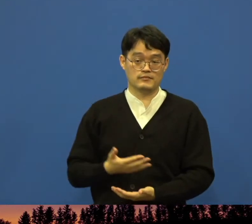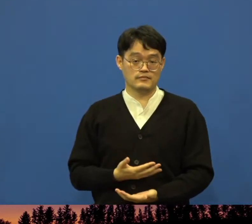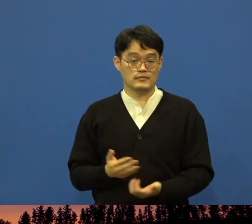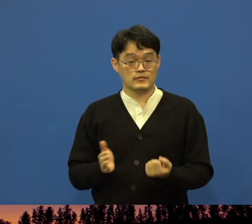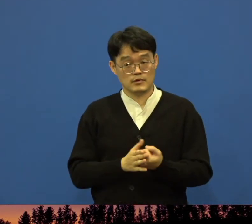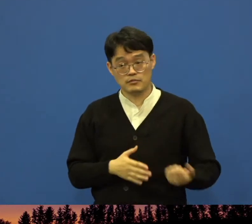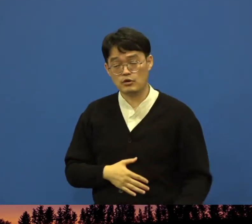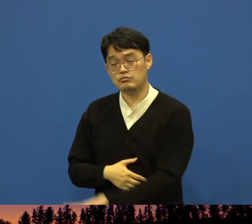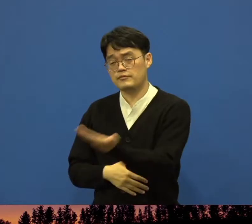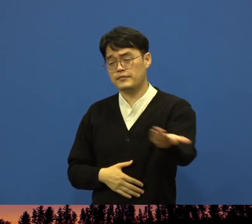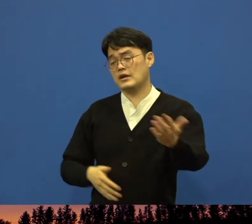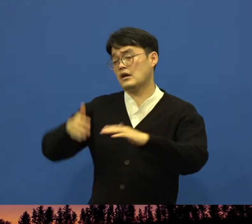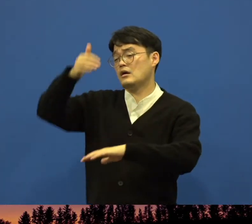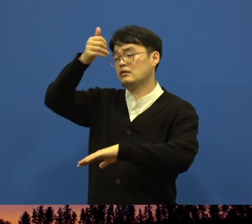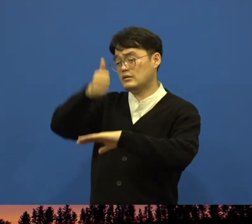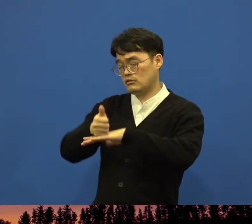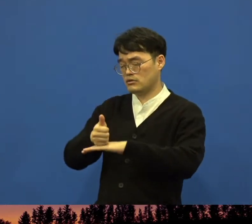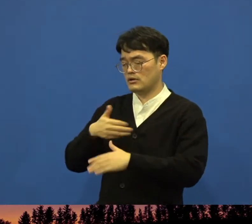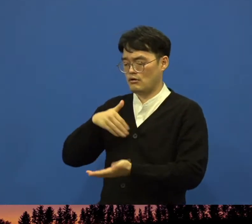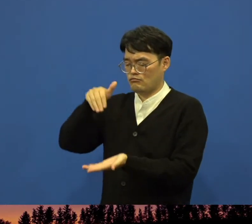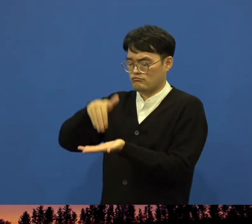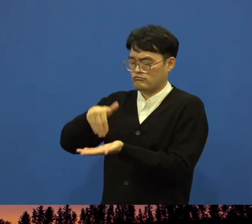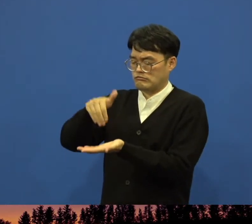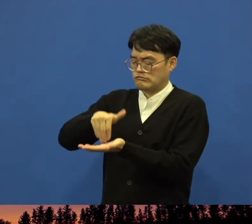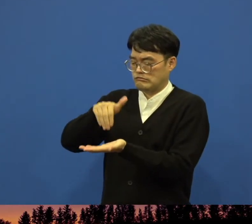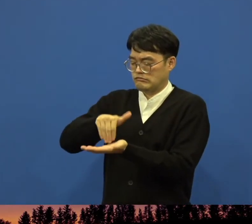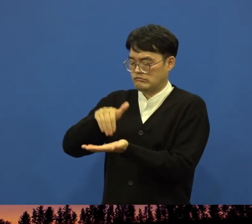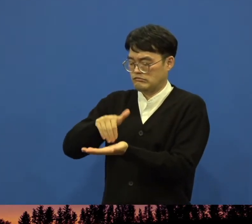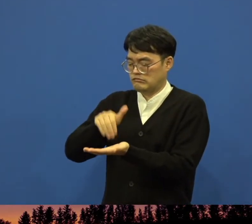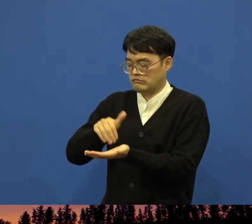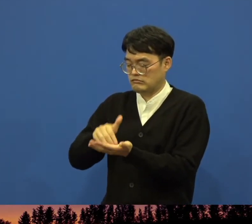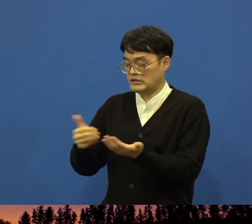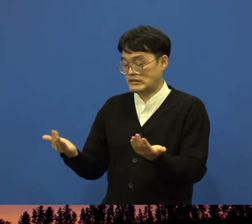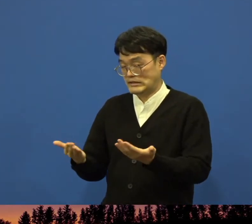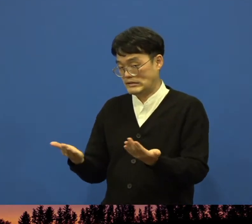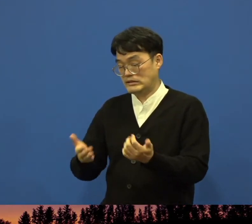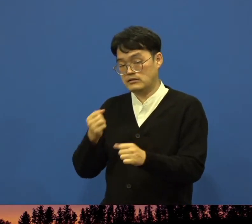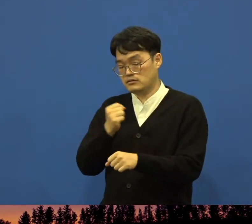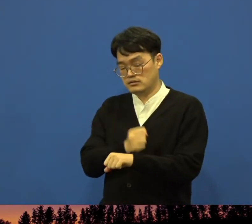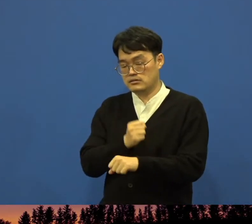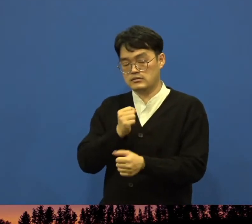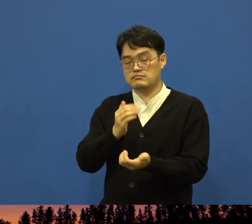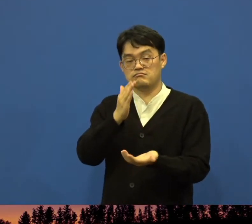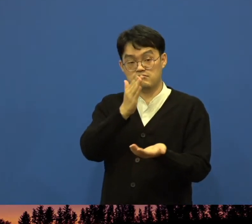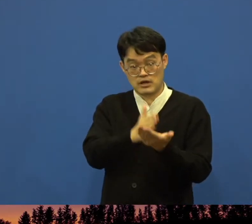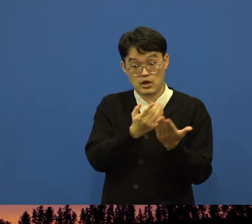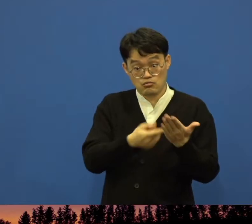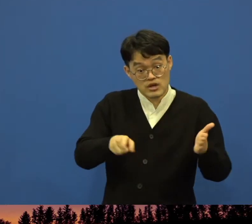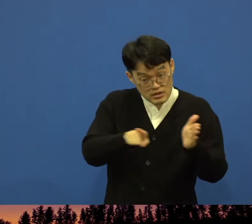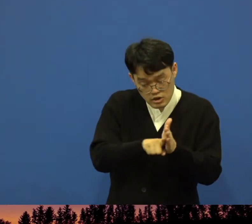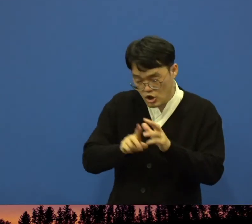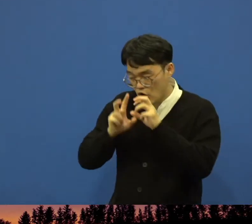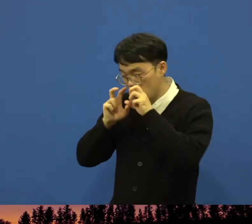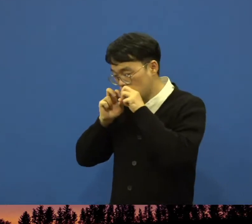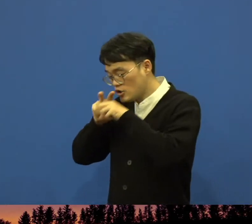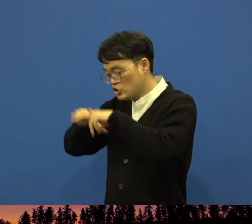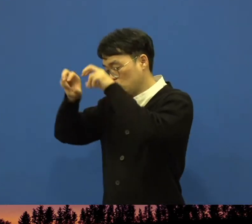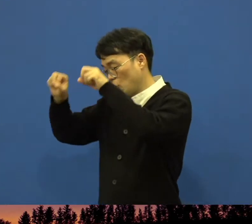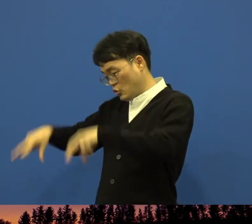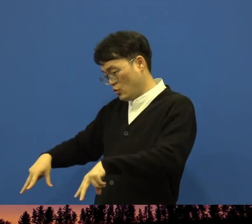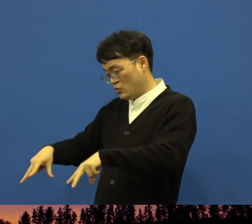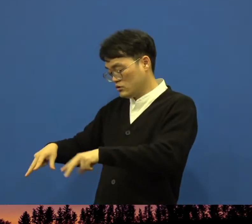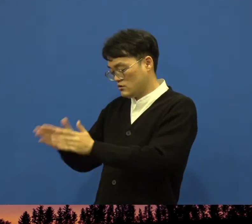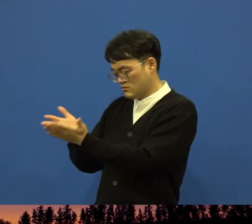일을 내가 할 이유가 없는 거예요. 그래서 오늘 전도서를 통해서 우리의 인생의 초점을 이제 정확하게 맞추면